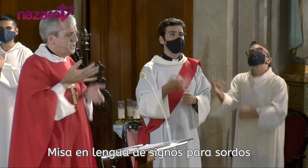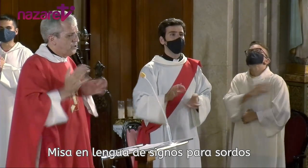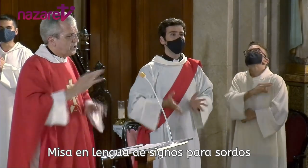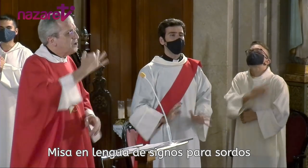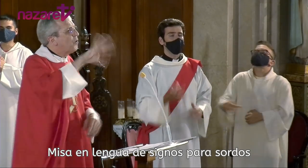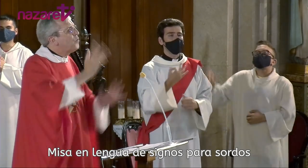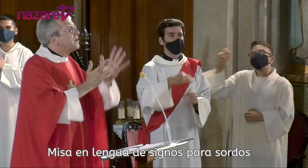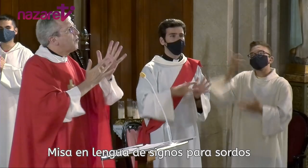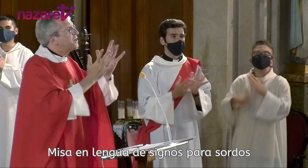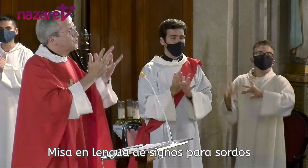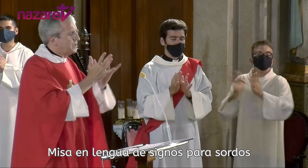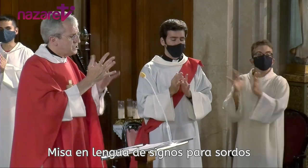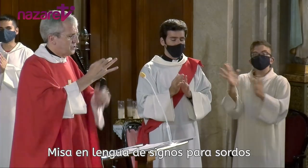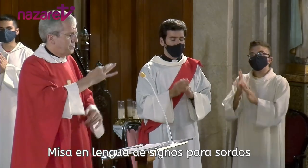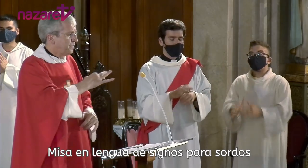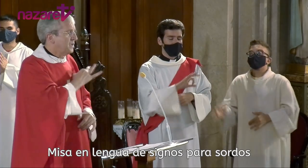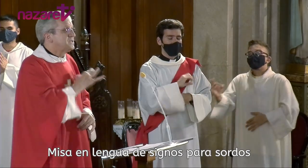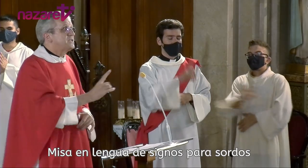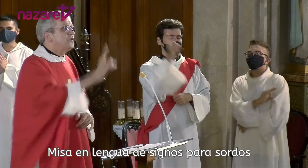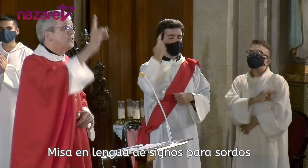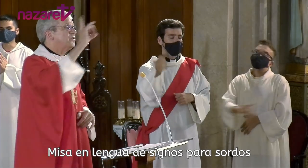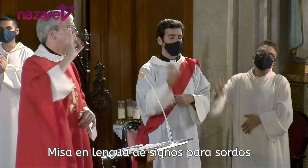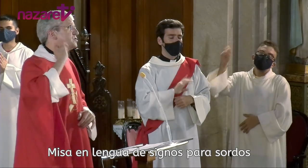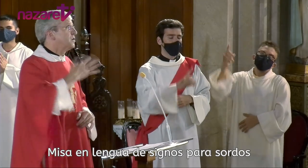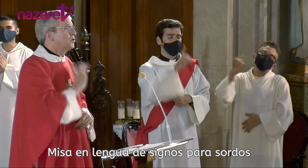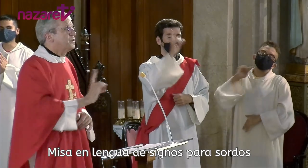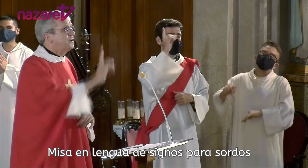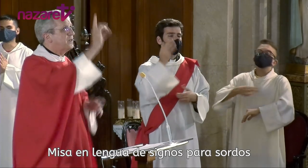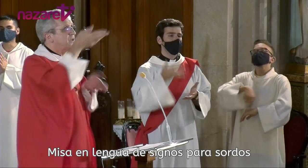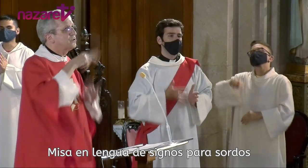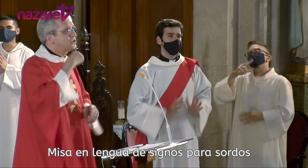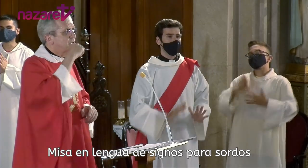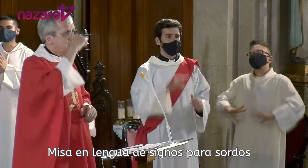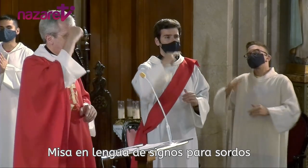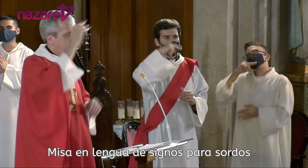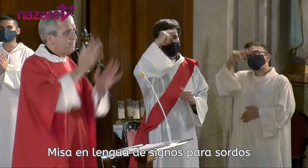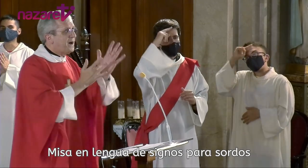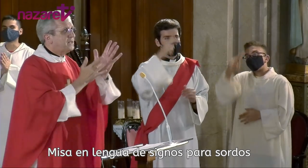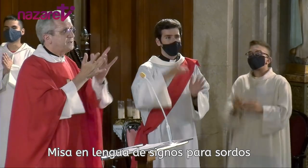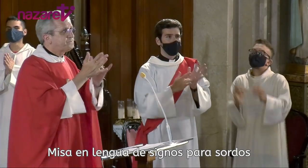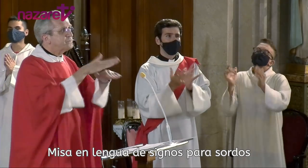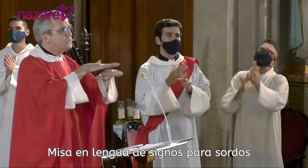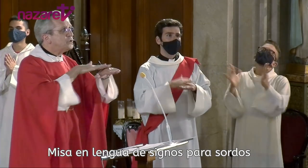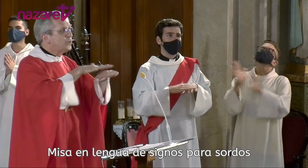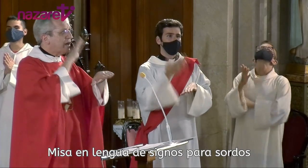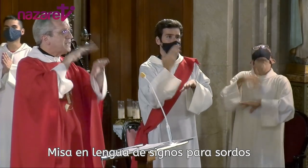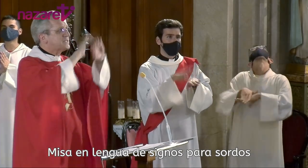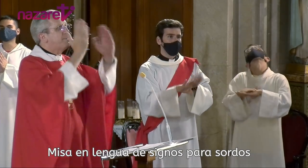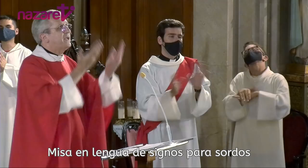Señor Hijo único Jesucristo, Señor Dios, Cordero de Dios, Hijo del Padre, tú que quitas el pecado